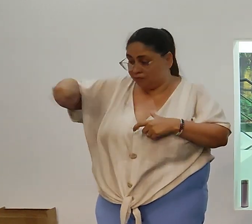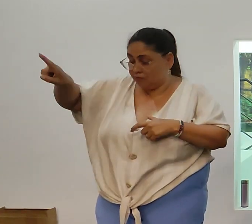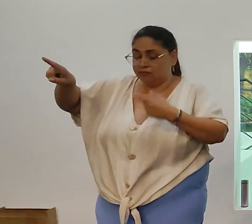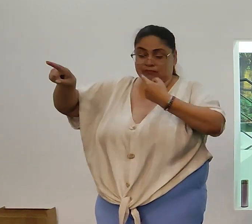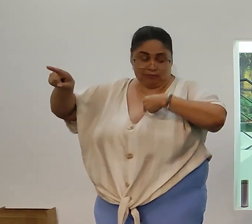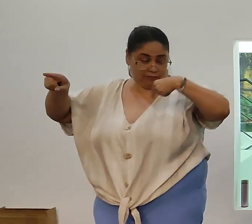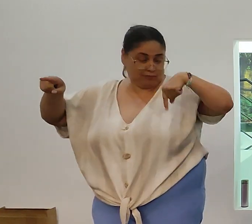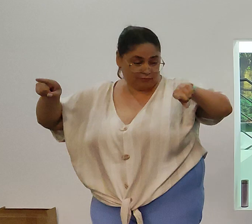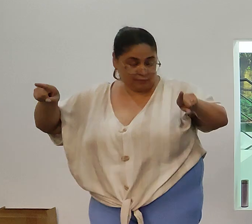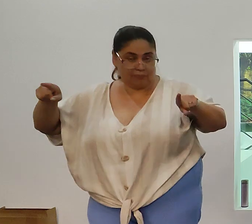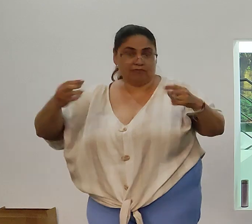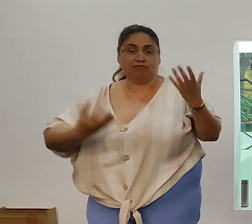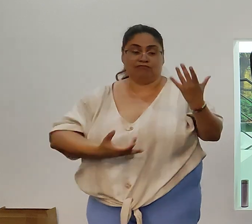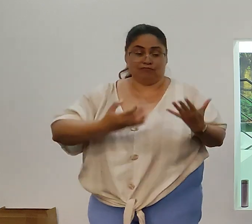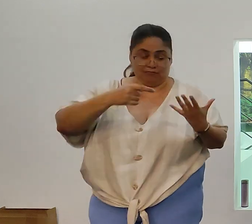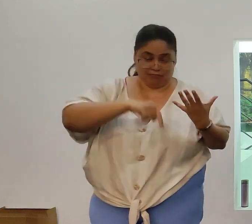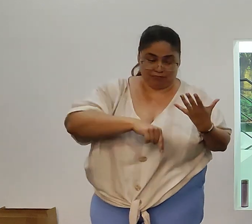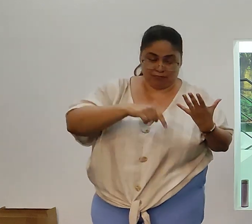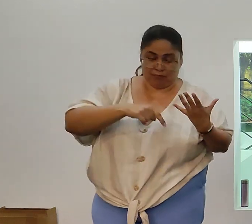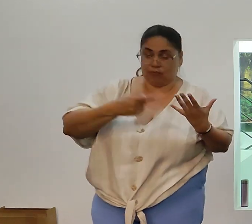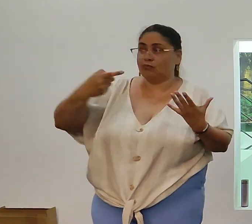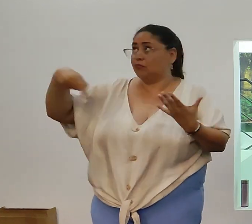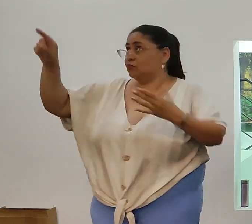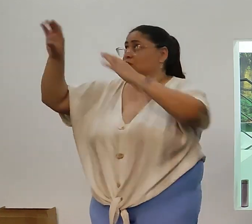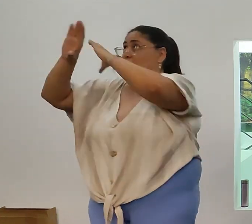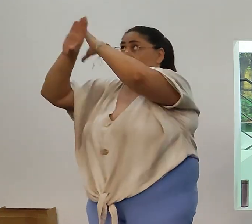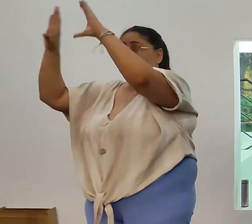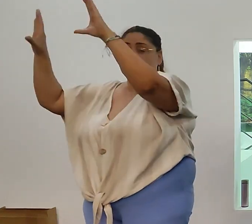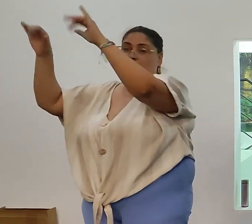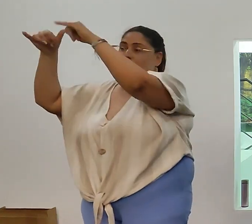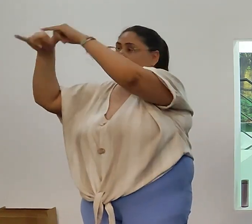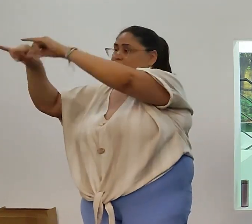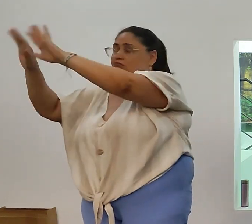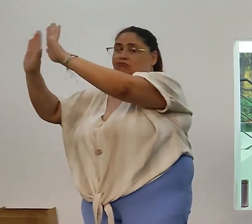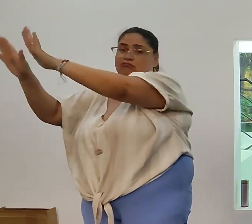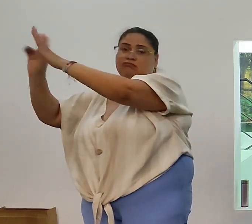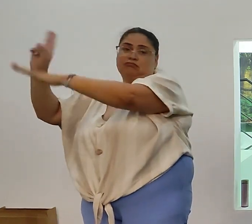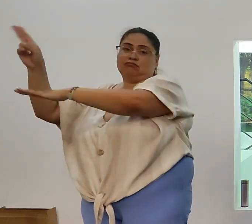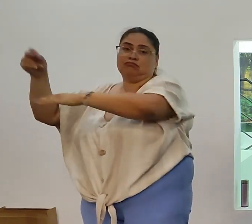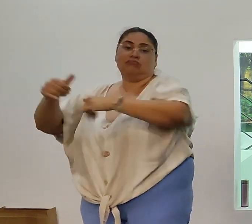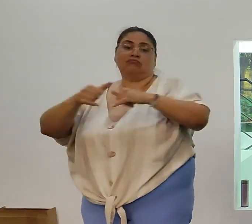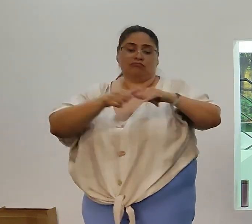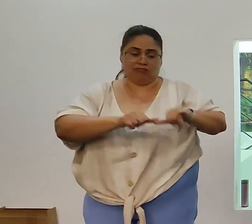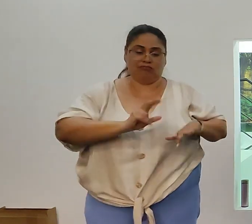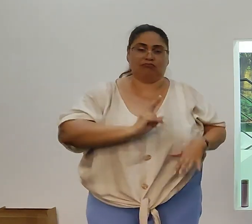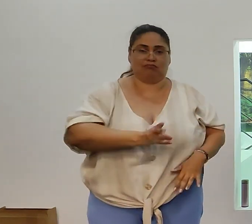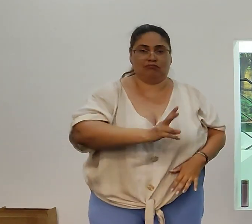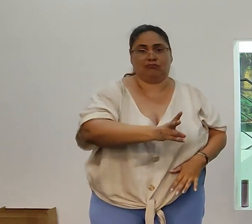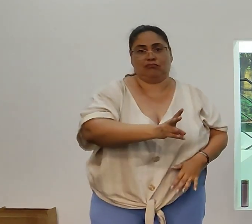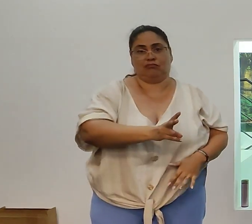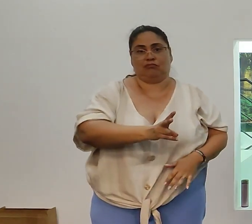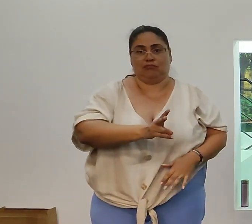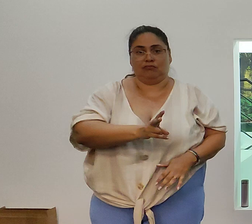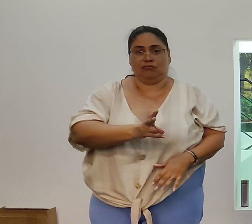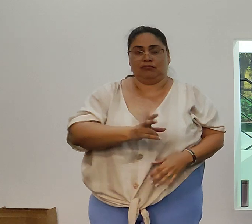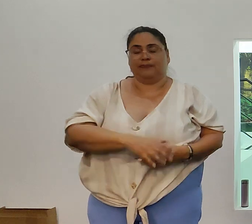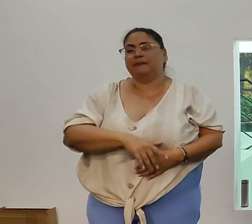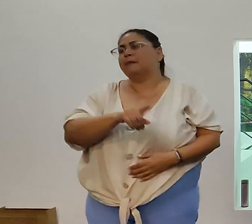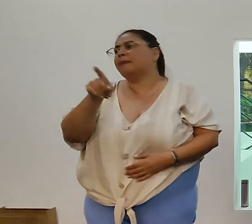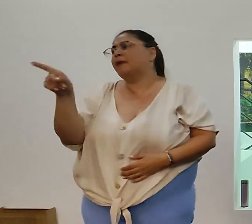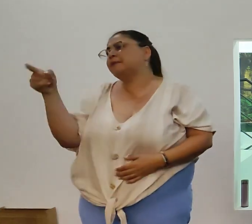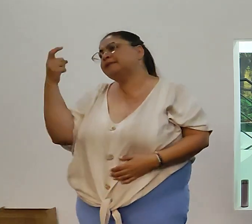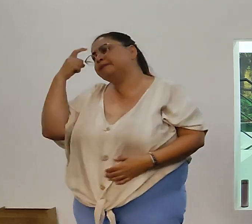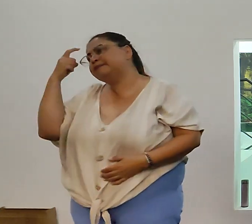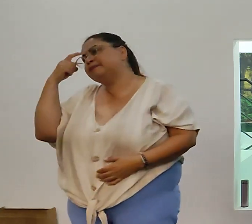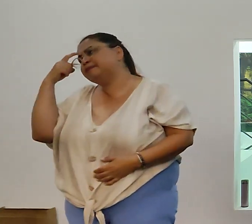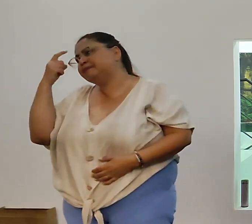o rico está e onde muitos vão, é irreversível e infinito. Vocês já pararam para